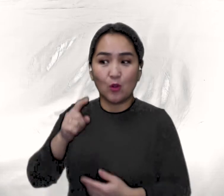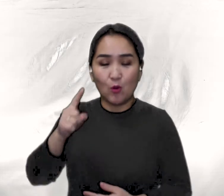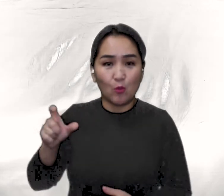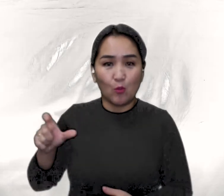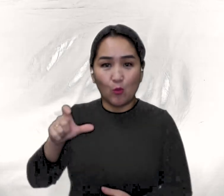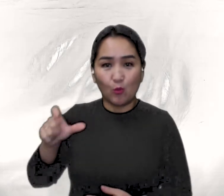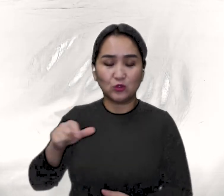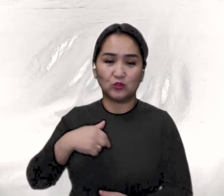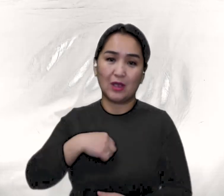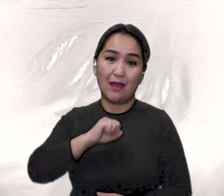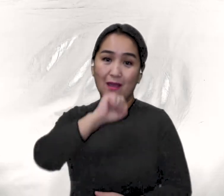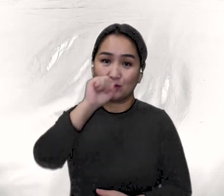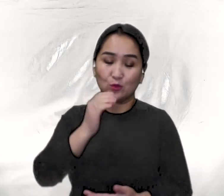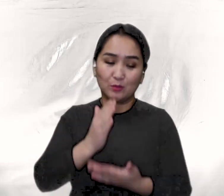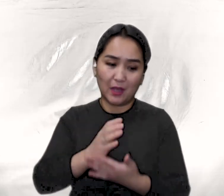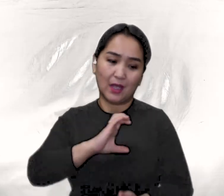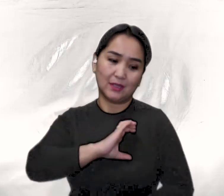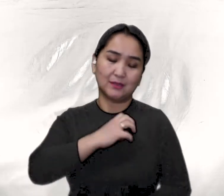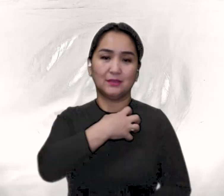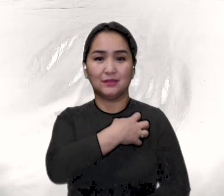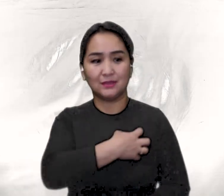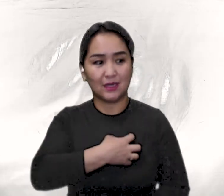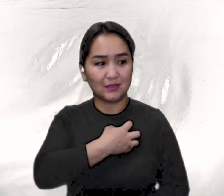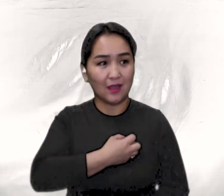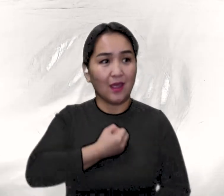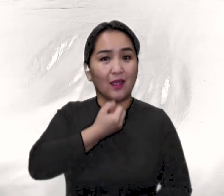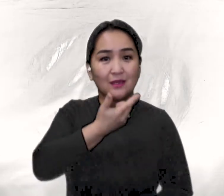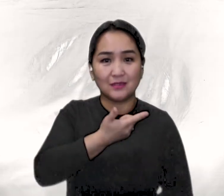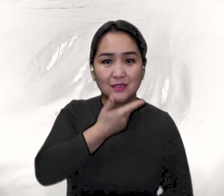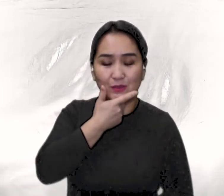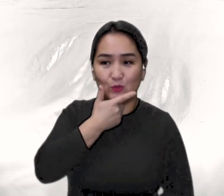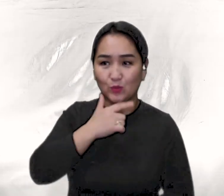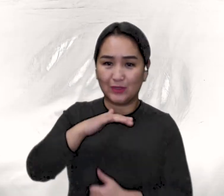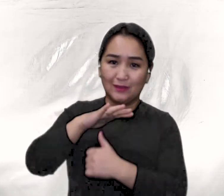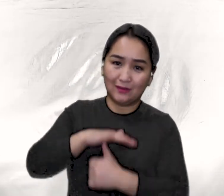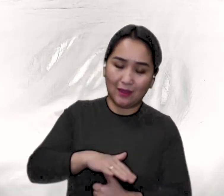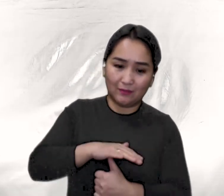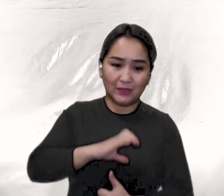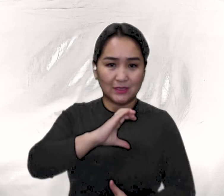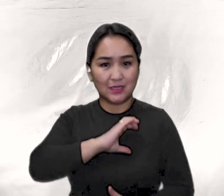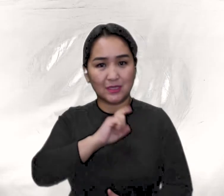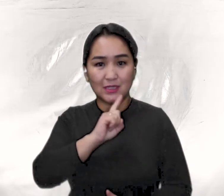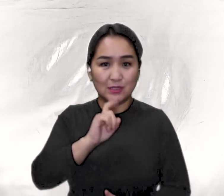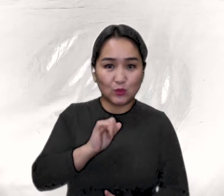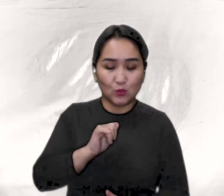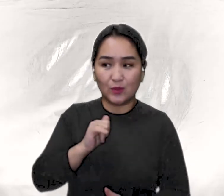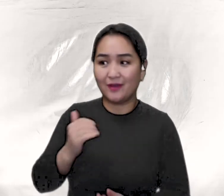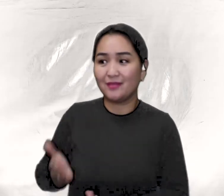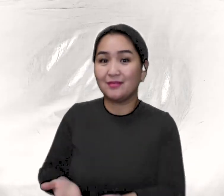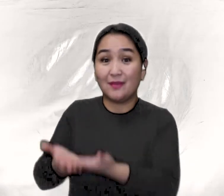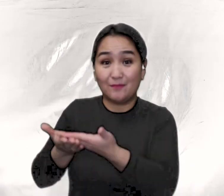Айгүй их стресстэй. Айгүй их дарамттай байдаг. Тэгээд сэтгэл зүгээр нь сайхан дэмжээд сага ойлгоод